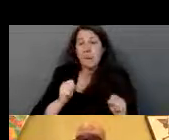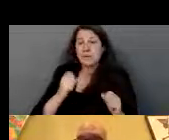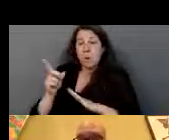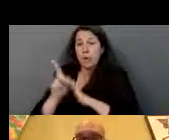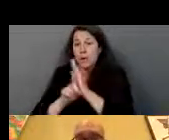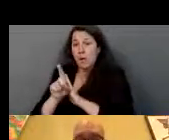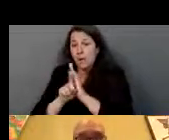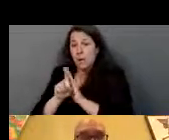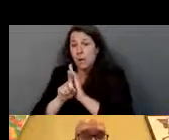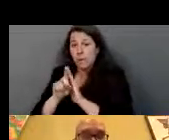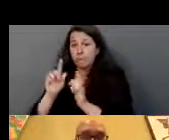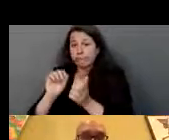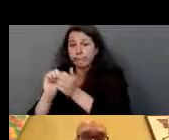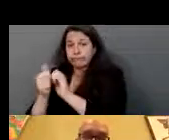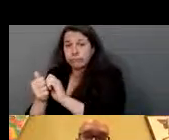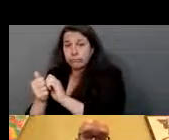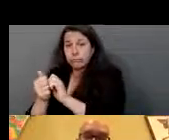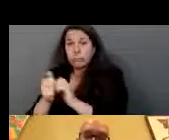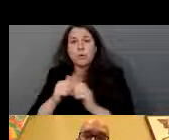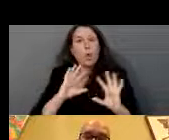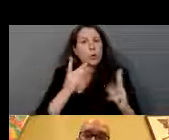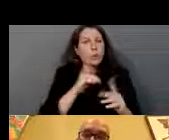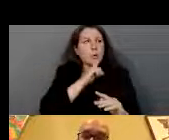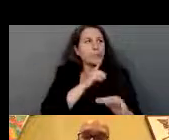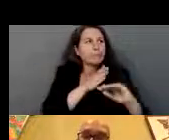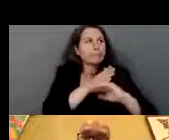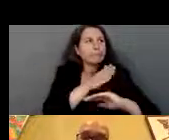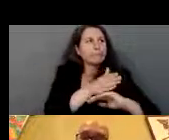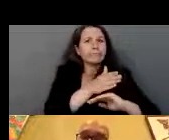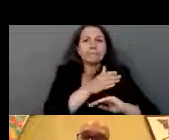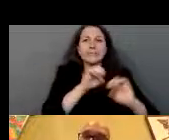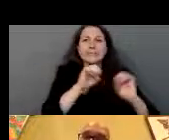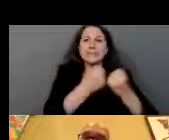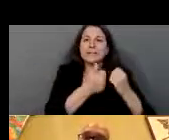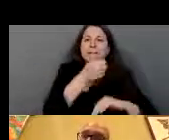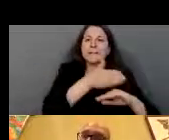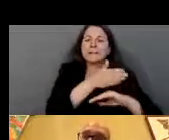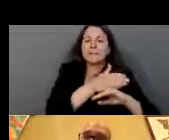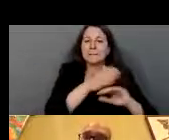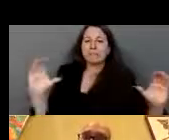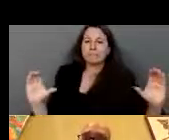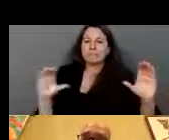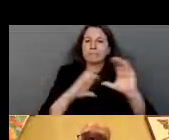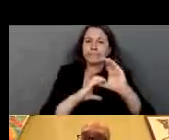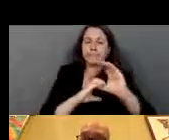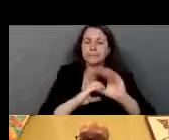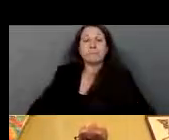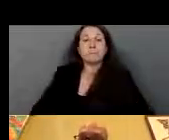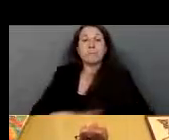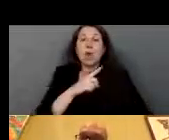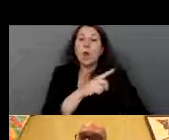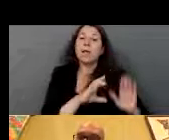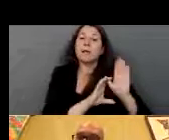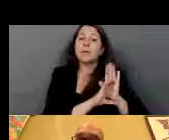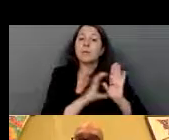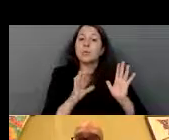et l'initiative pour assurer une société plus accessible. Donc ici, j'ai une image en fait, d'un immeuble qui est en train de